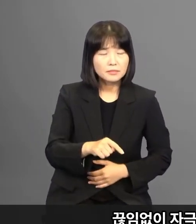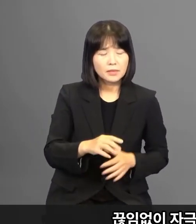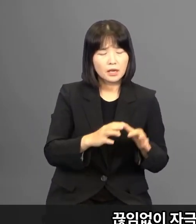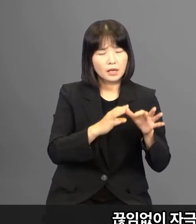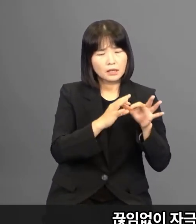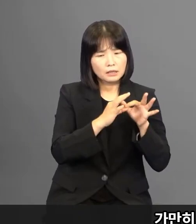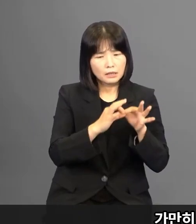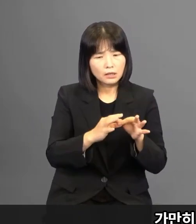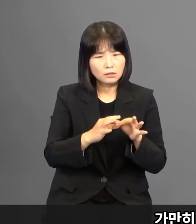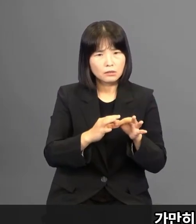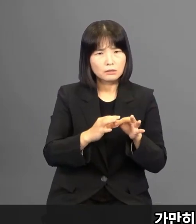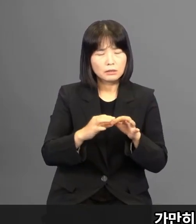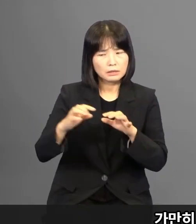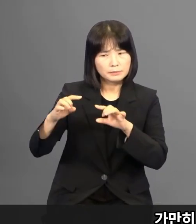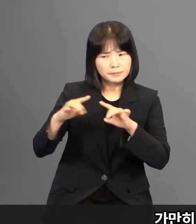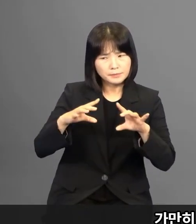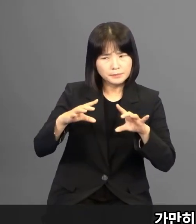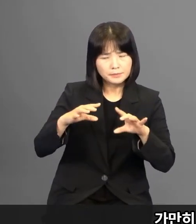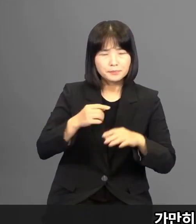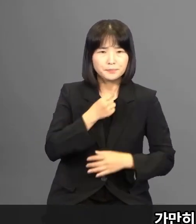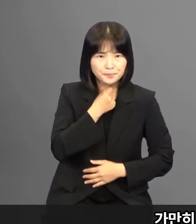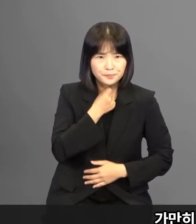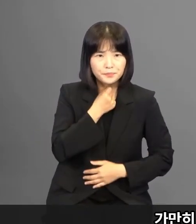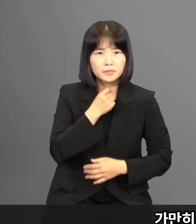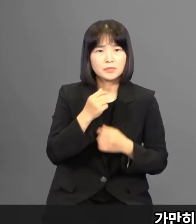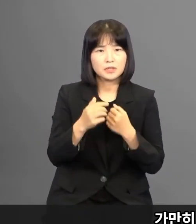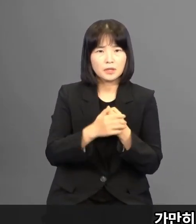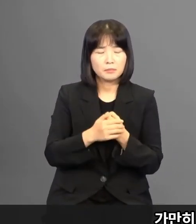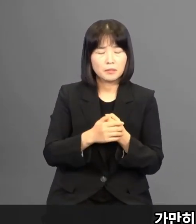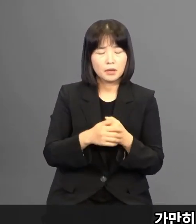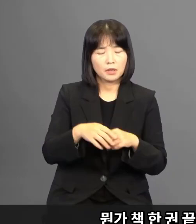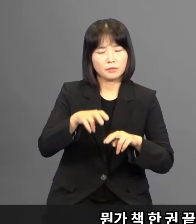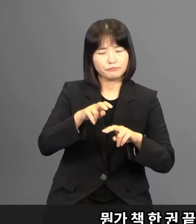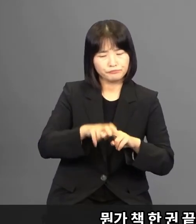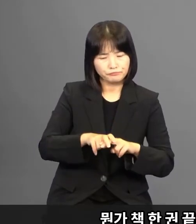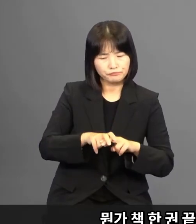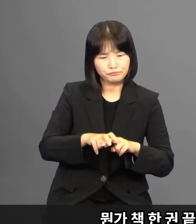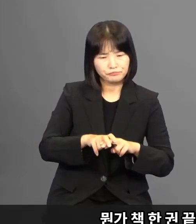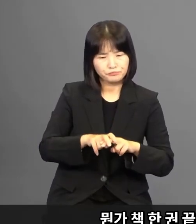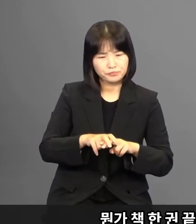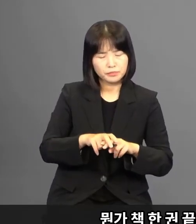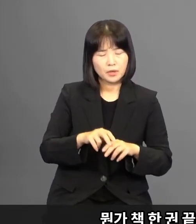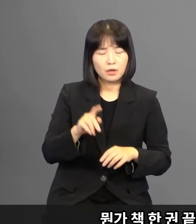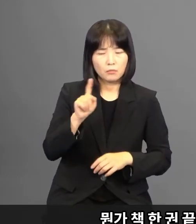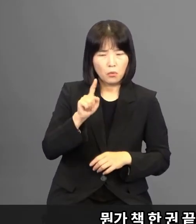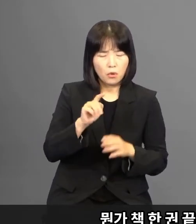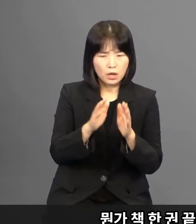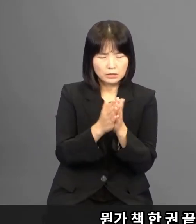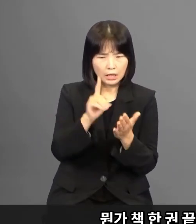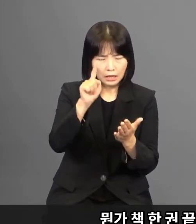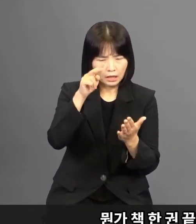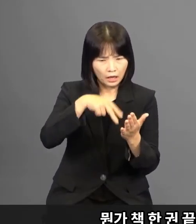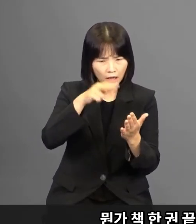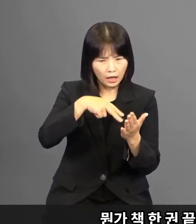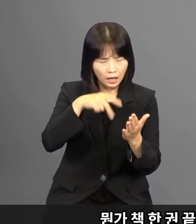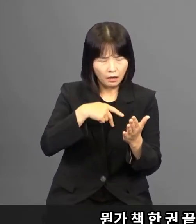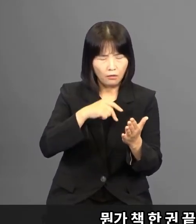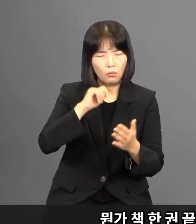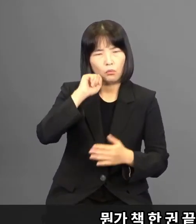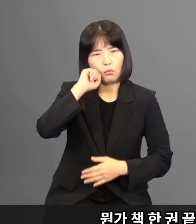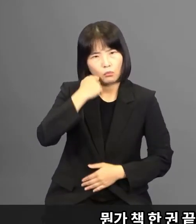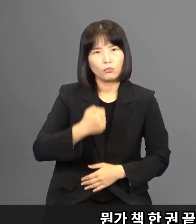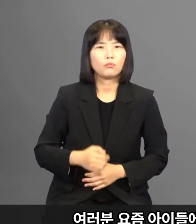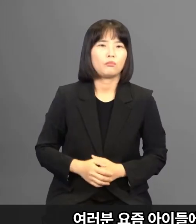노출되어 있다 보니까 가만히 앉아서 끈질기게 뭔가 책 한 권 끝내기가 쉽지가 않다는